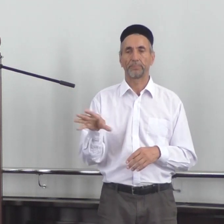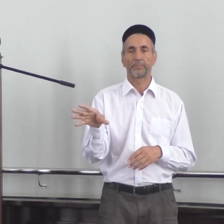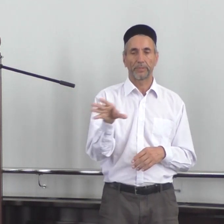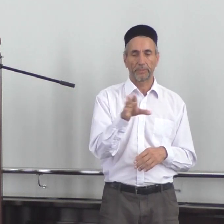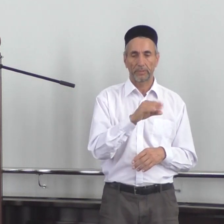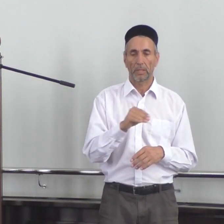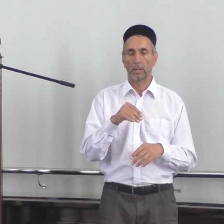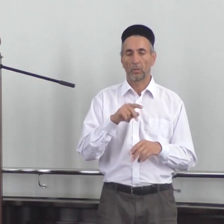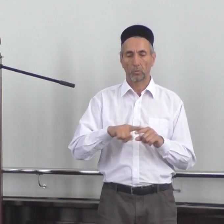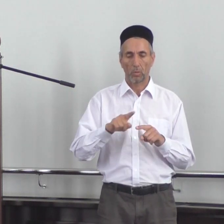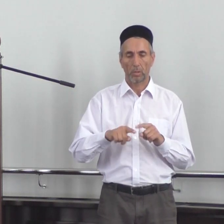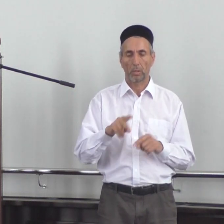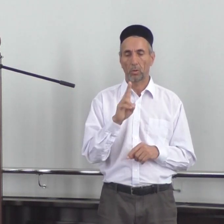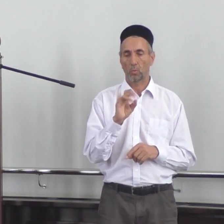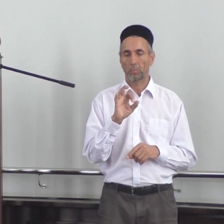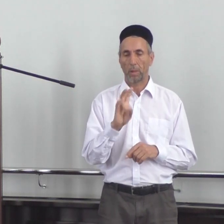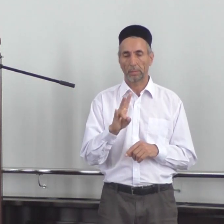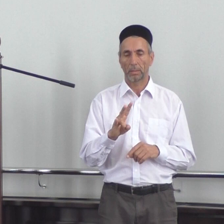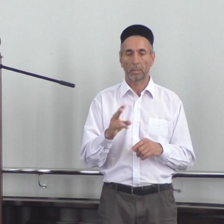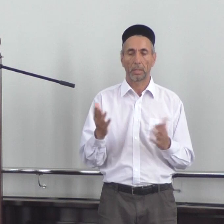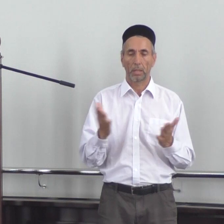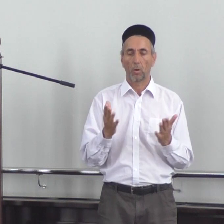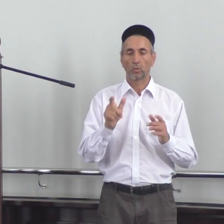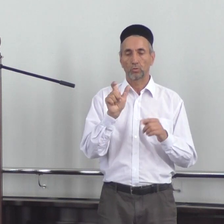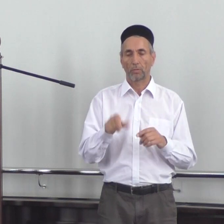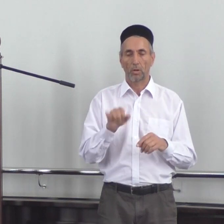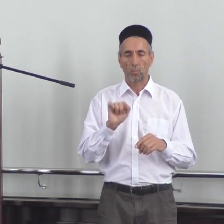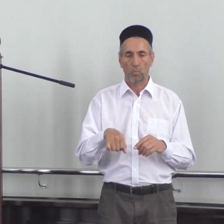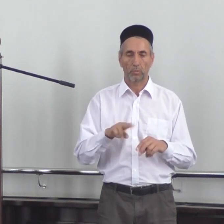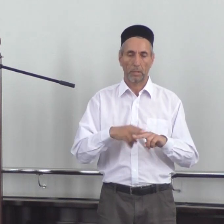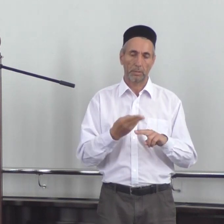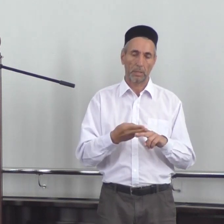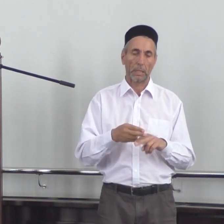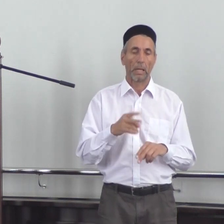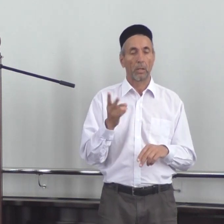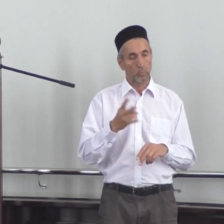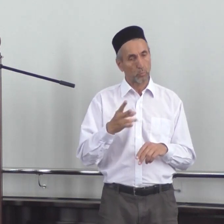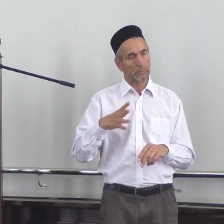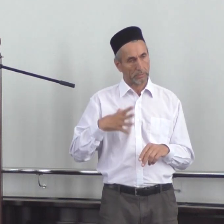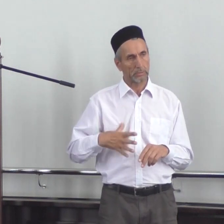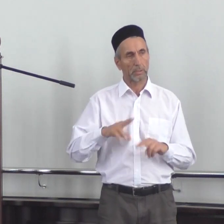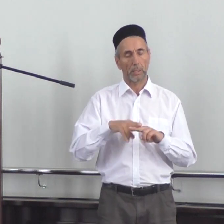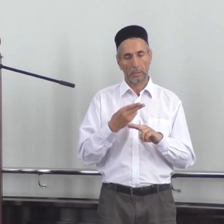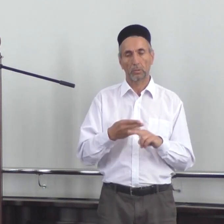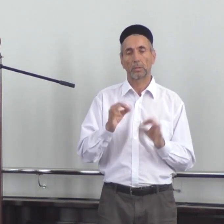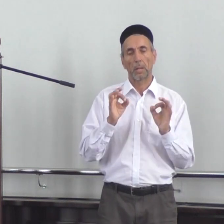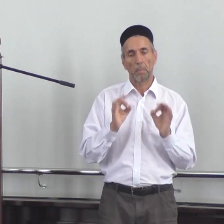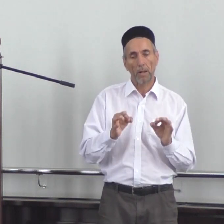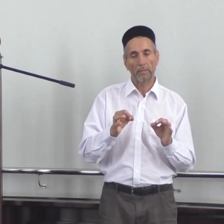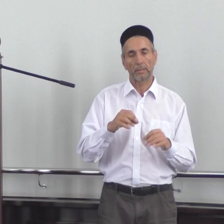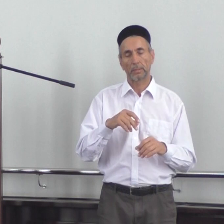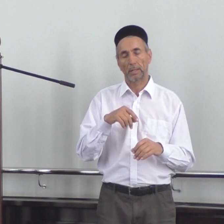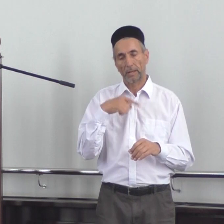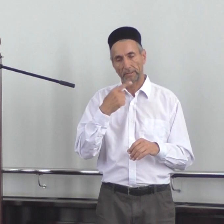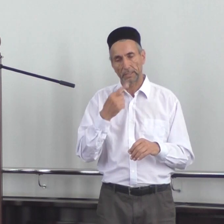озакланы курбан вакыты җитә. Хаҗ сәфәренә чыгалар кешеләр. Менә анда да сабырлык кирәк бит. Аңа да дөрес ният кирәк